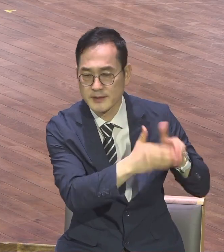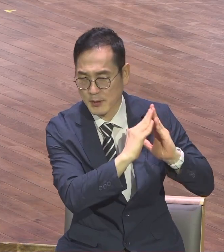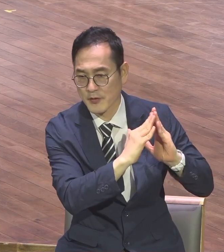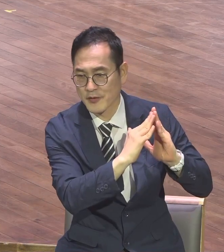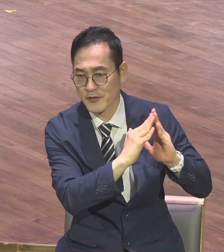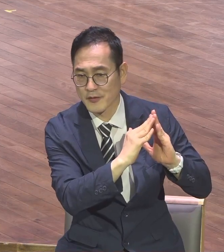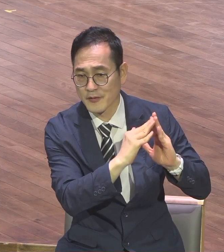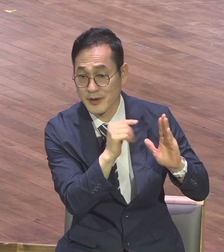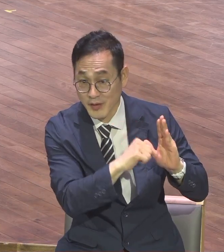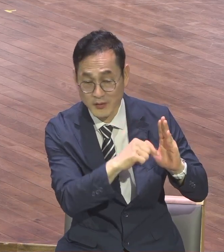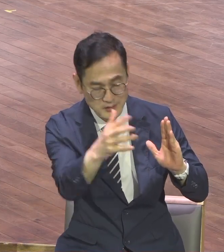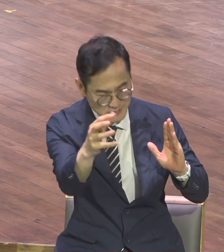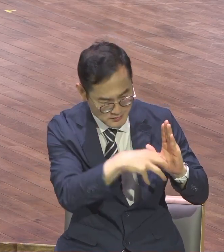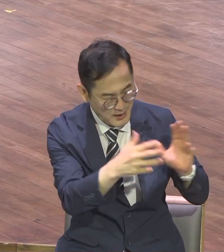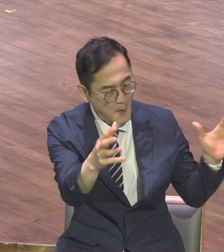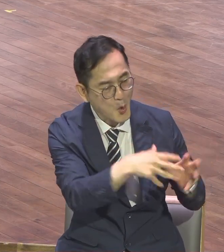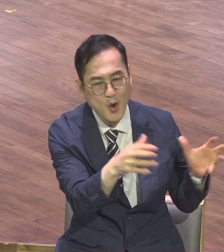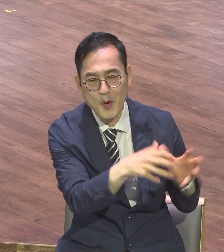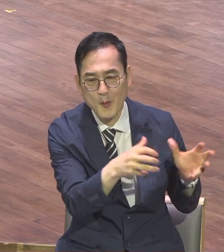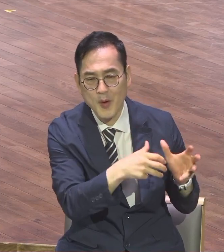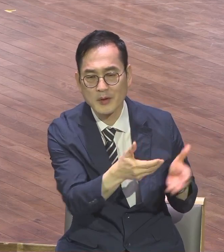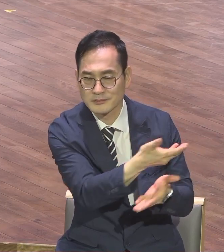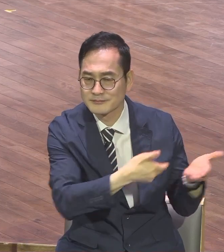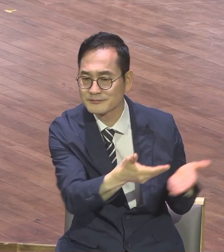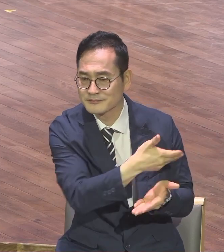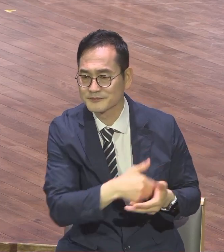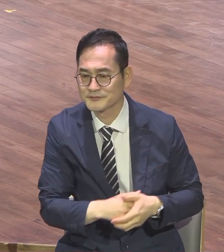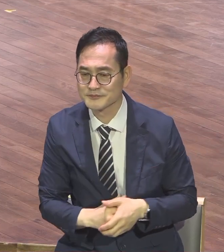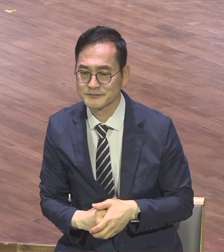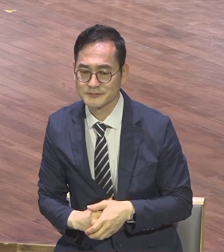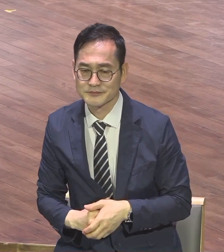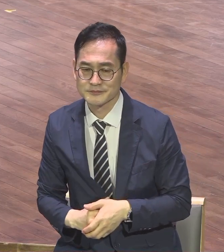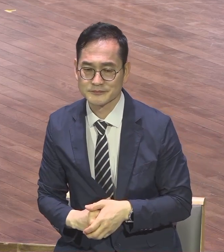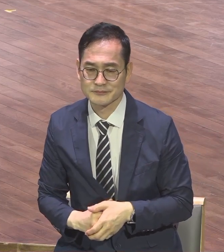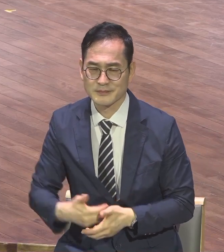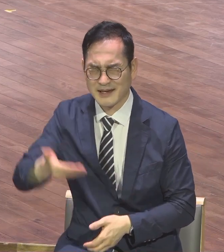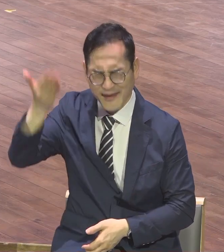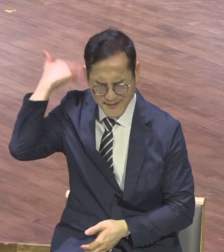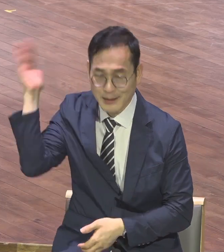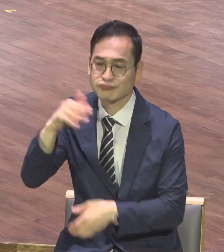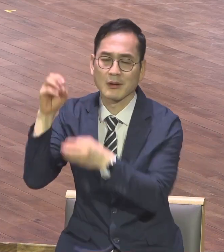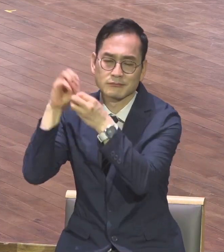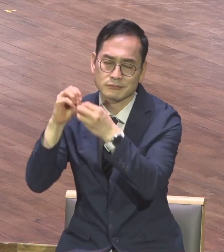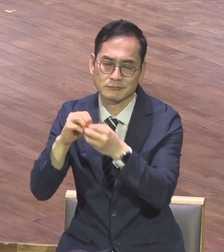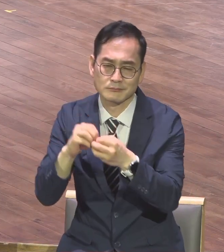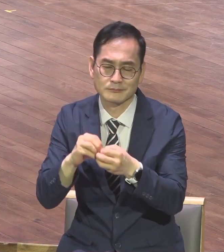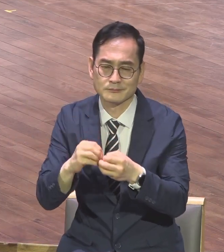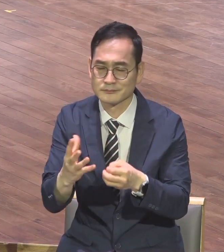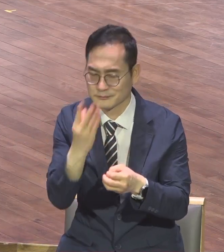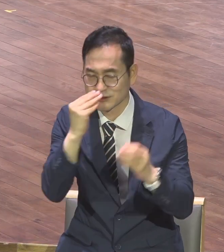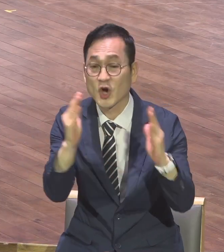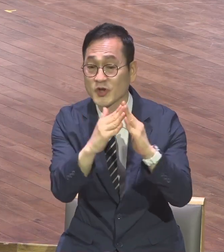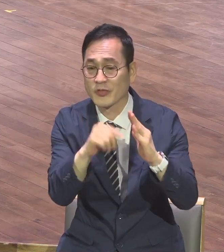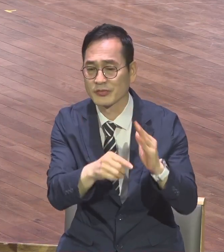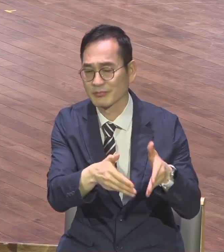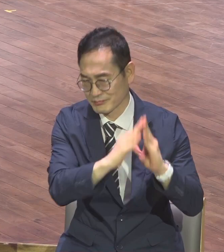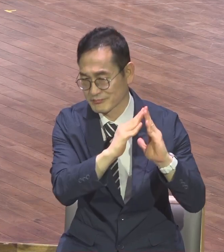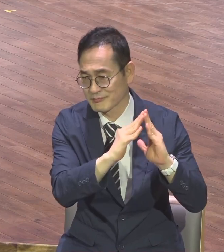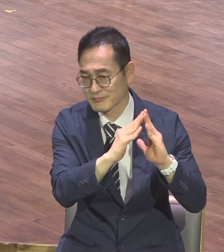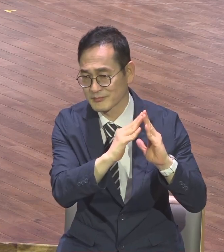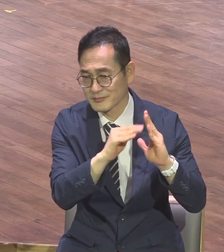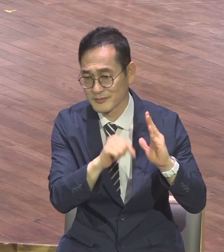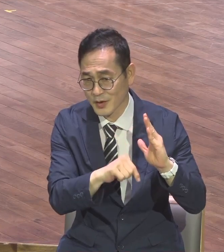세워가지고 회당 중심으로 움직이. 지금 또 마찬가지. 이들이 그때도 마찬가지. 회당은요 예배와